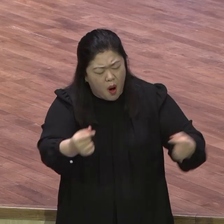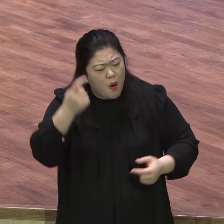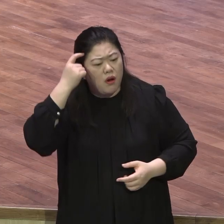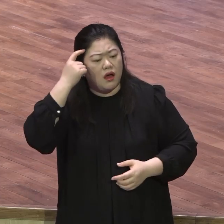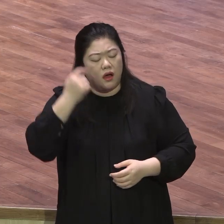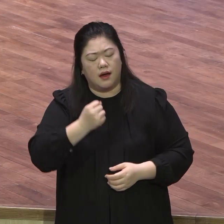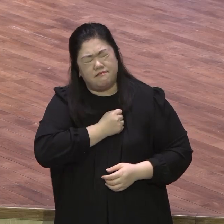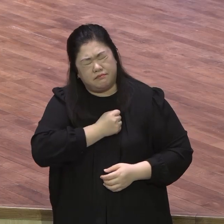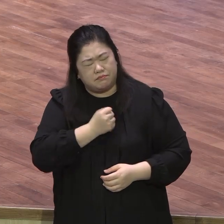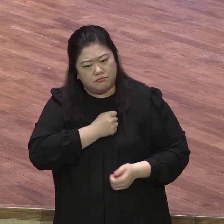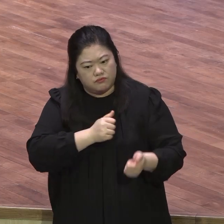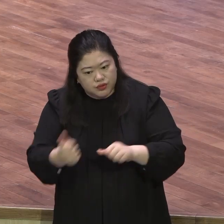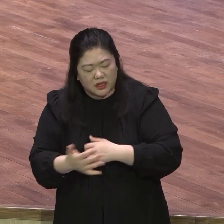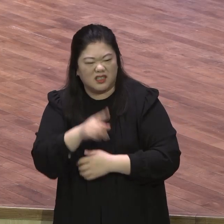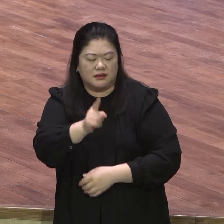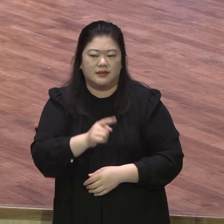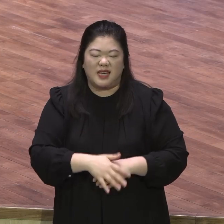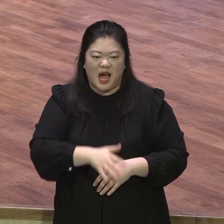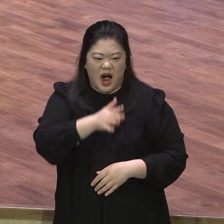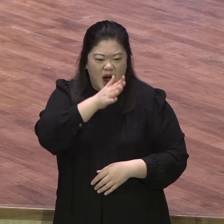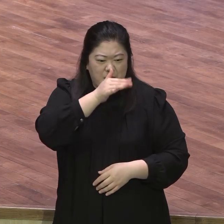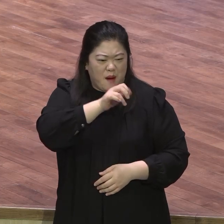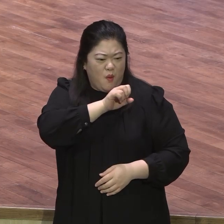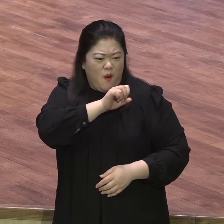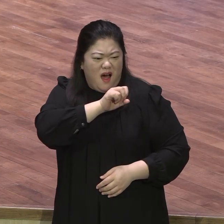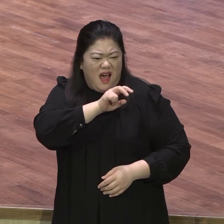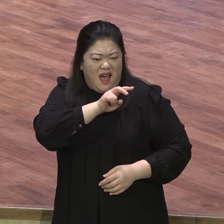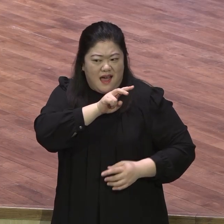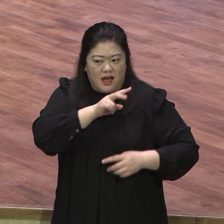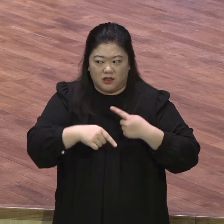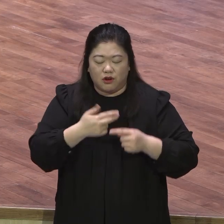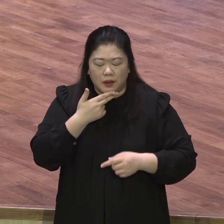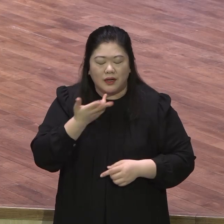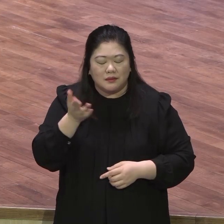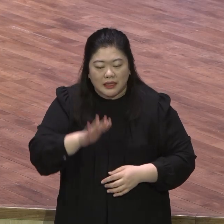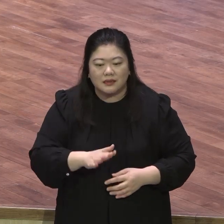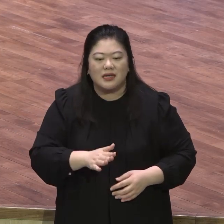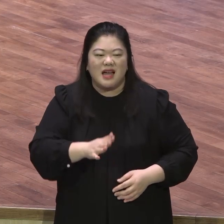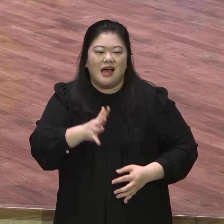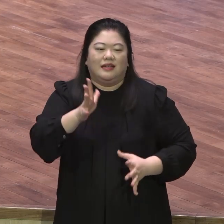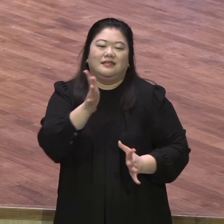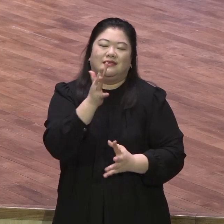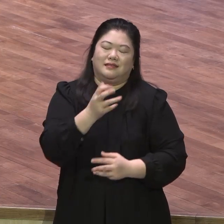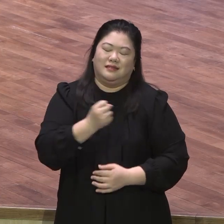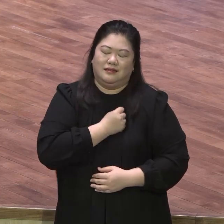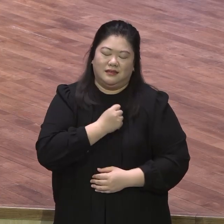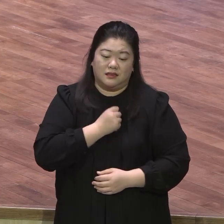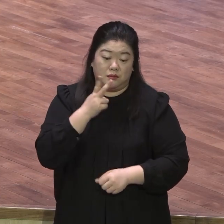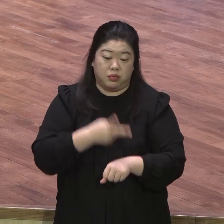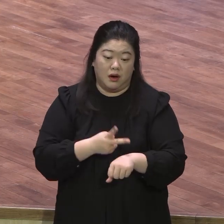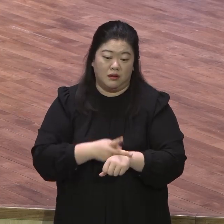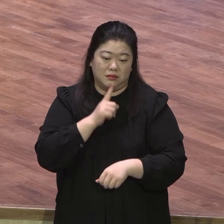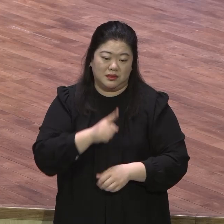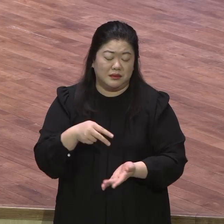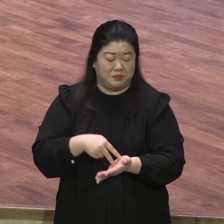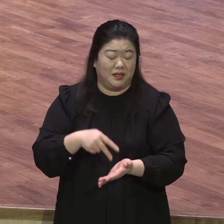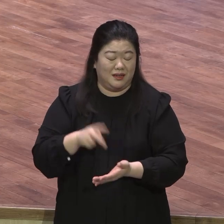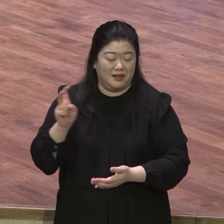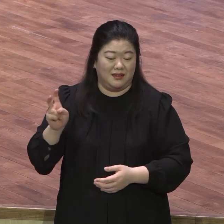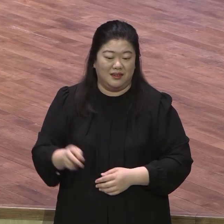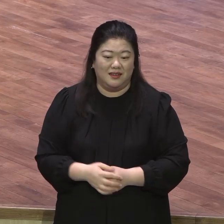이 바보 덩신들아 그런 말은 없지만 그 정도로 안타까운 표현이에요. 어떻게